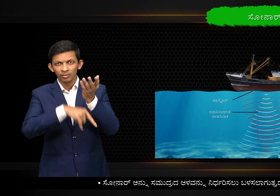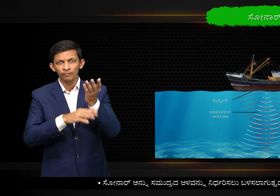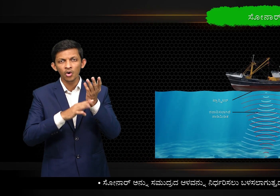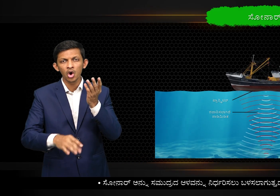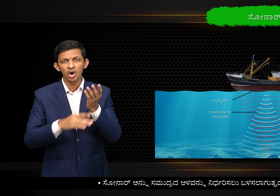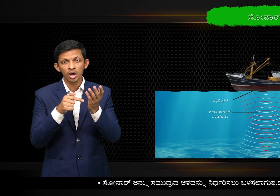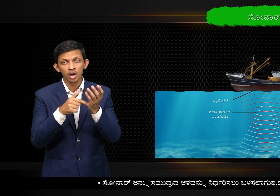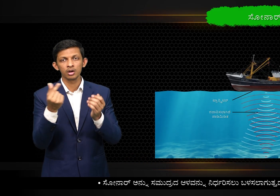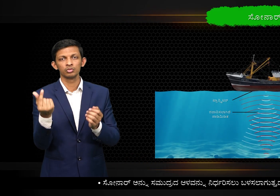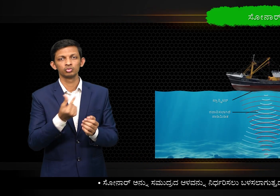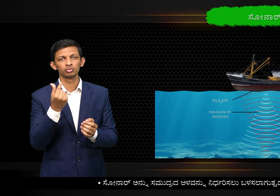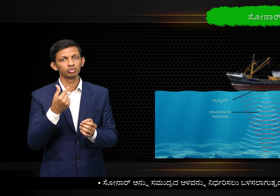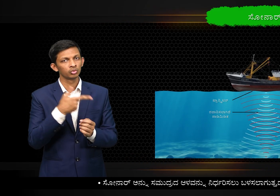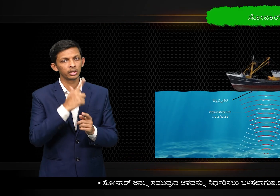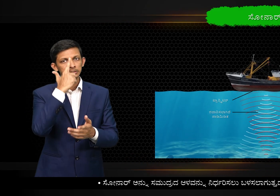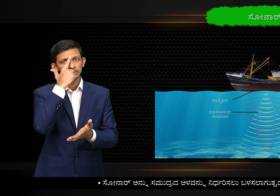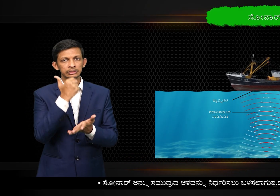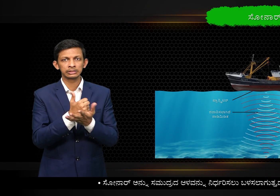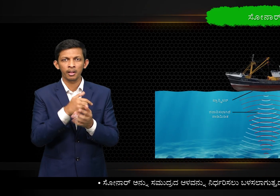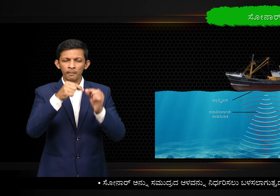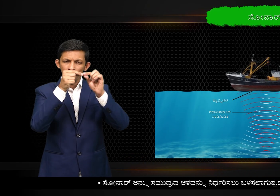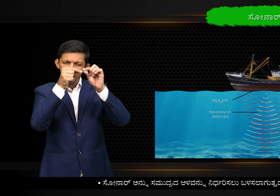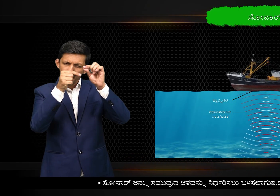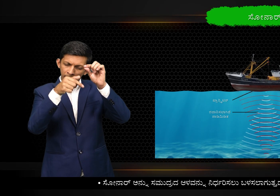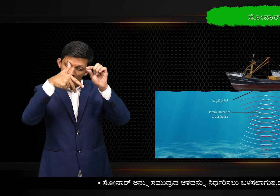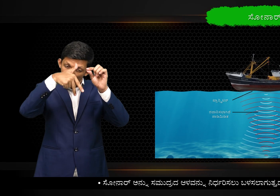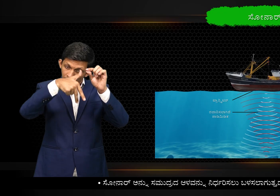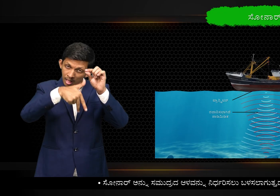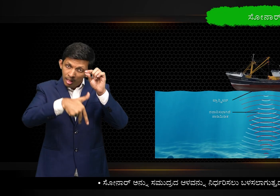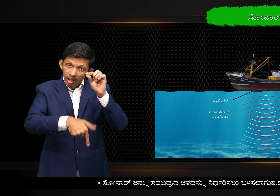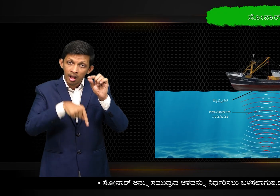ಸೋನಾರ್ ಅನ್ನು ಸಮುದ್ರದ ಆಳವನ್ನು ನಿರ್ಧರಿಸಲು ಬಳಸಲಾಗುತ್ತದೆ.